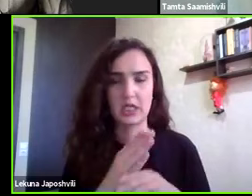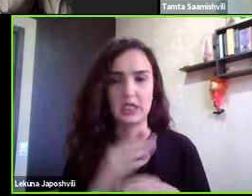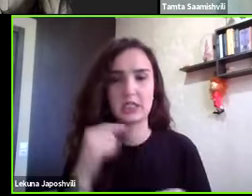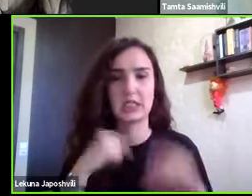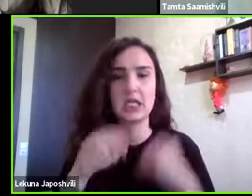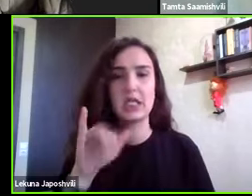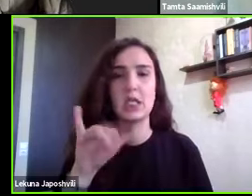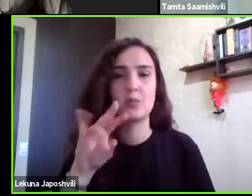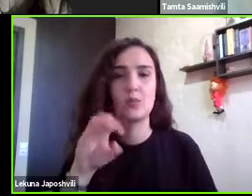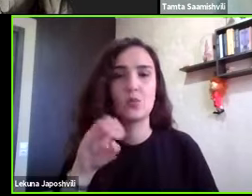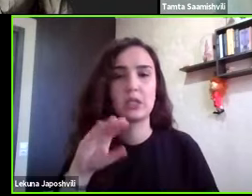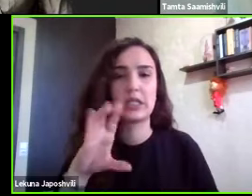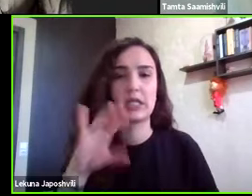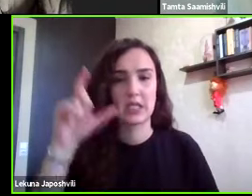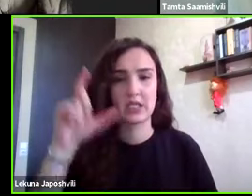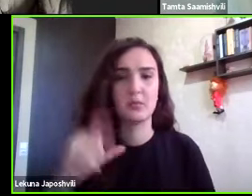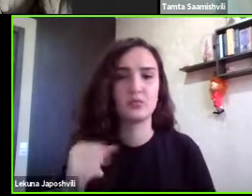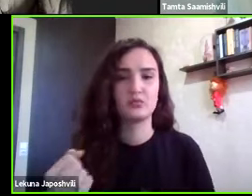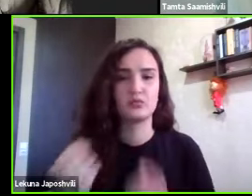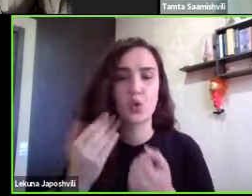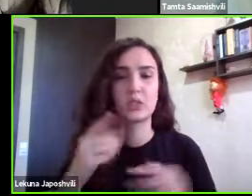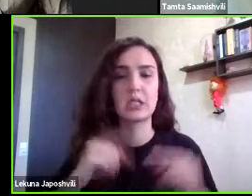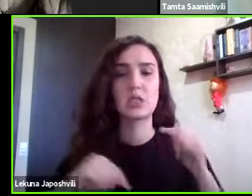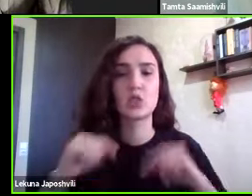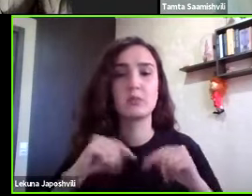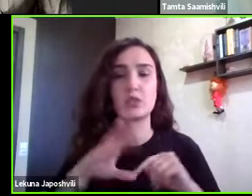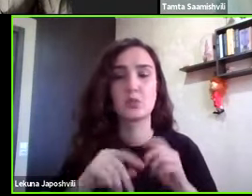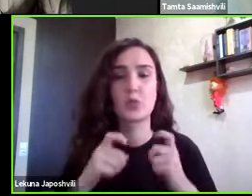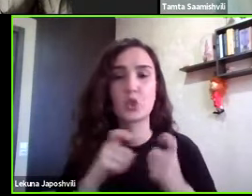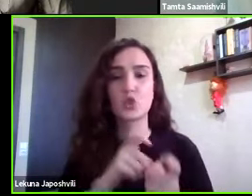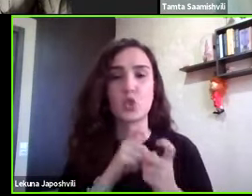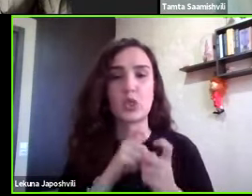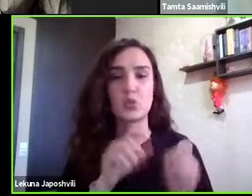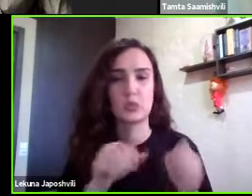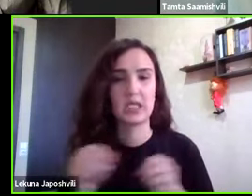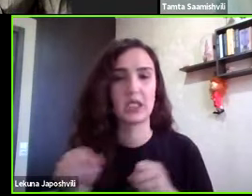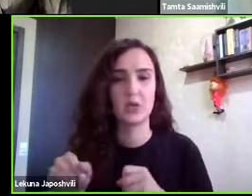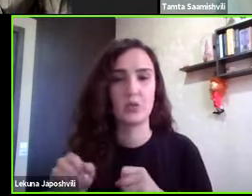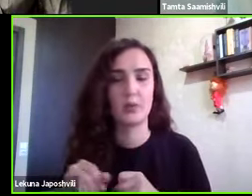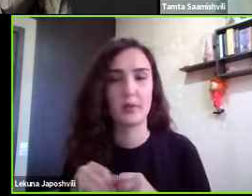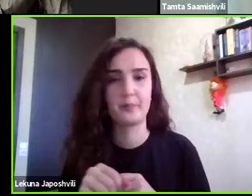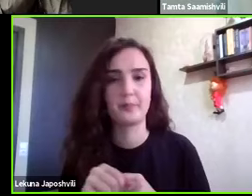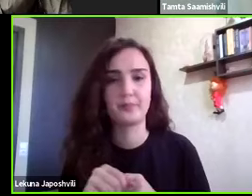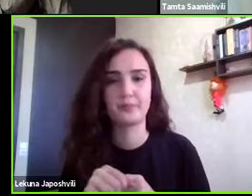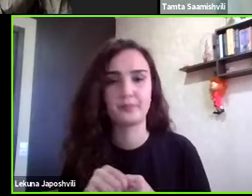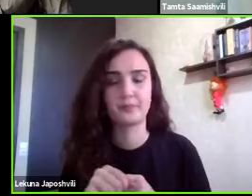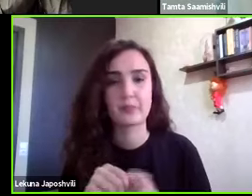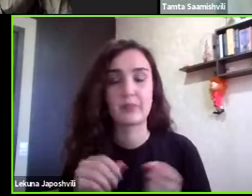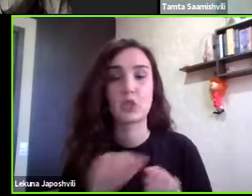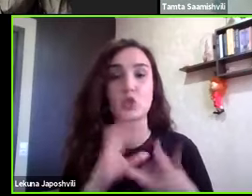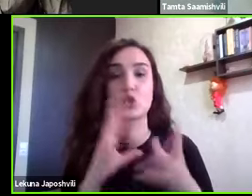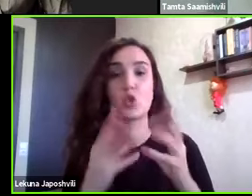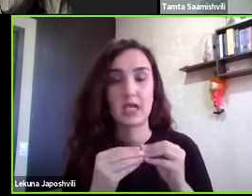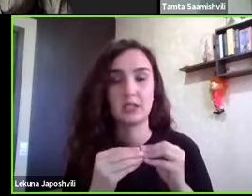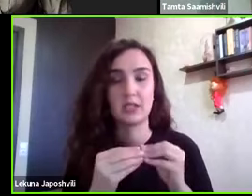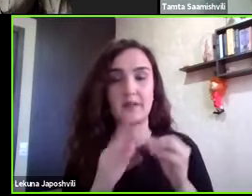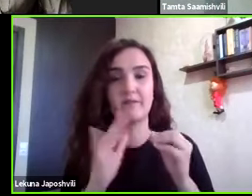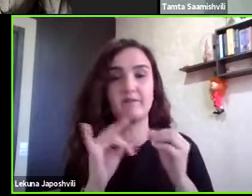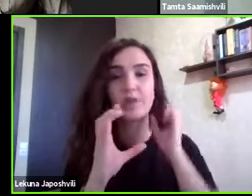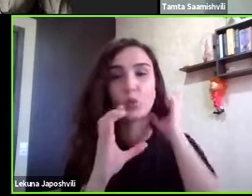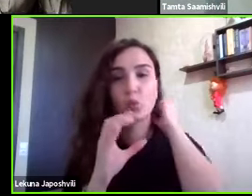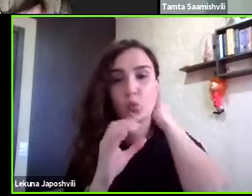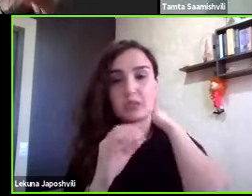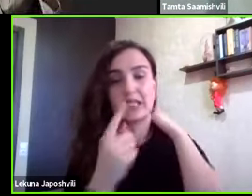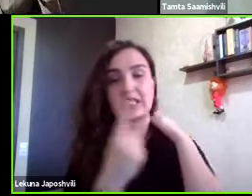იმუნიტეტი. ეს არის ადამიანის ორგანიზმის ბრძოლის უნარიანობა, ხო? ეხლა ზოგადად ვირუსთან